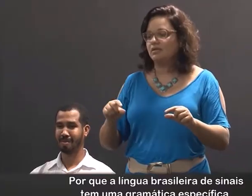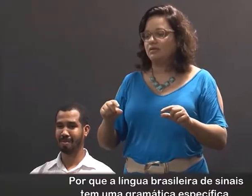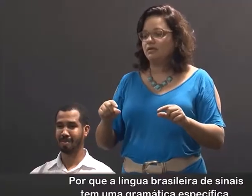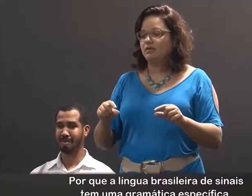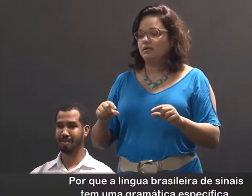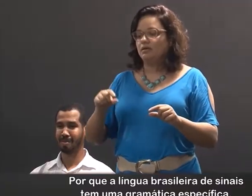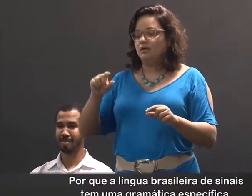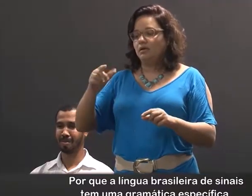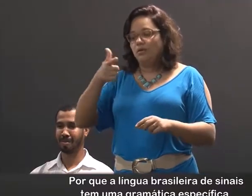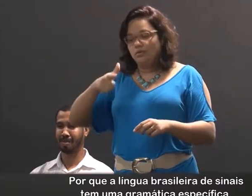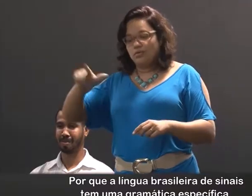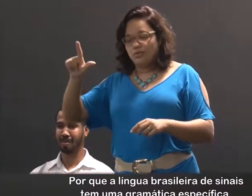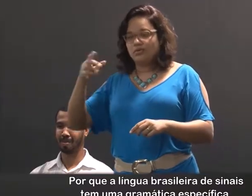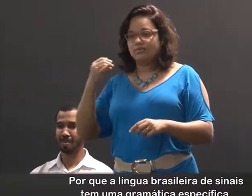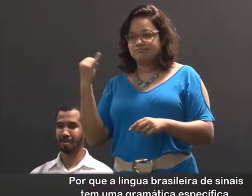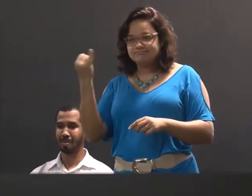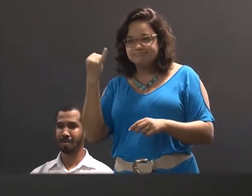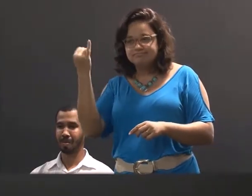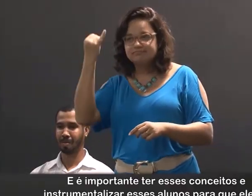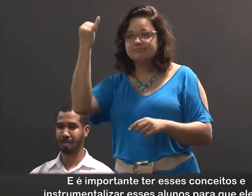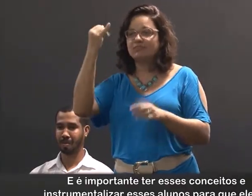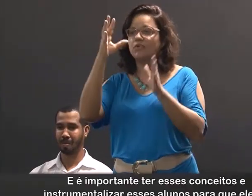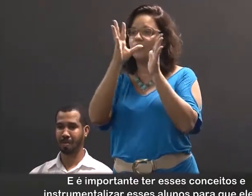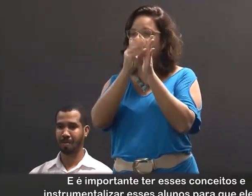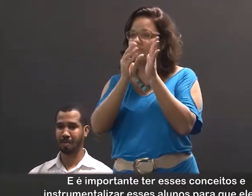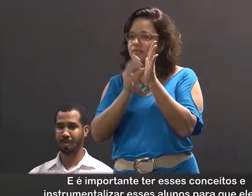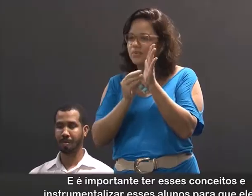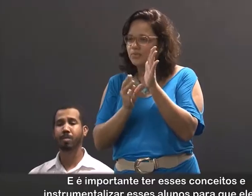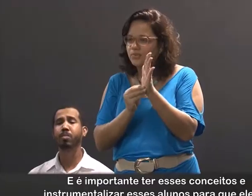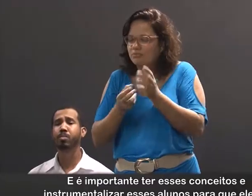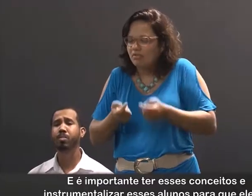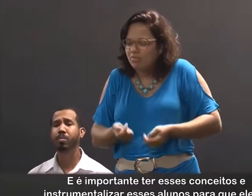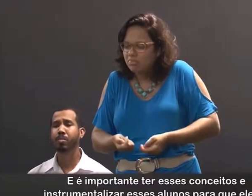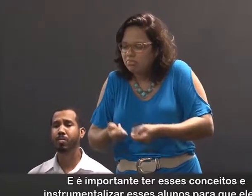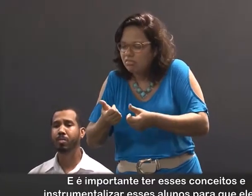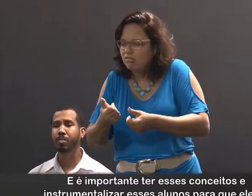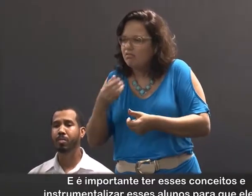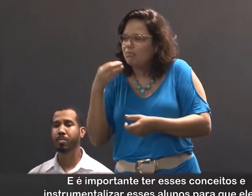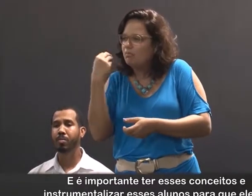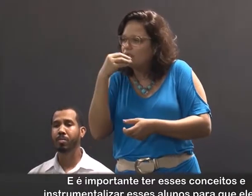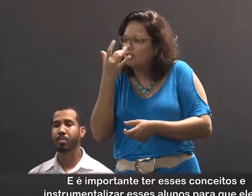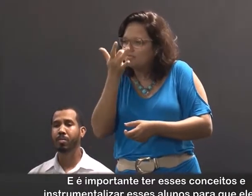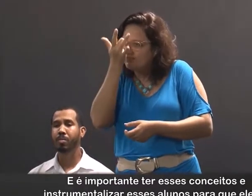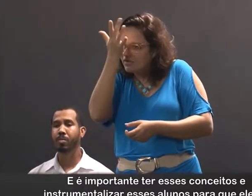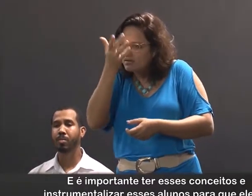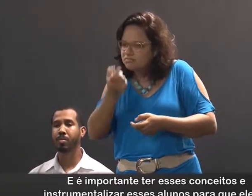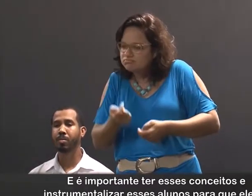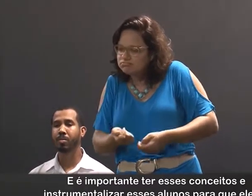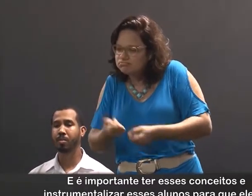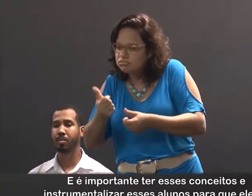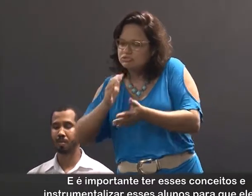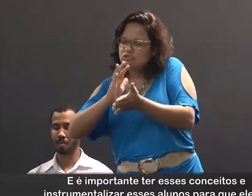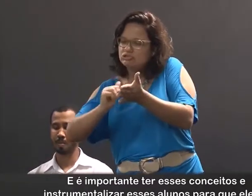gramática específica. E é importante ter esses conceitos